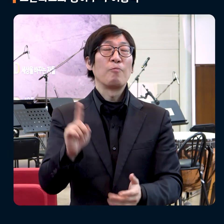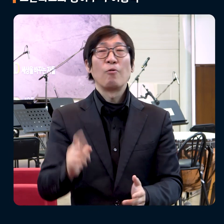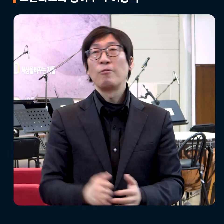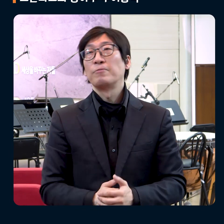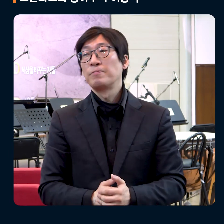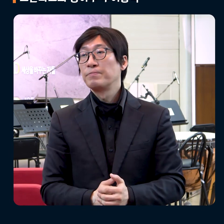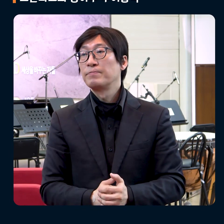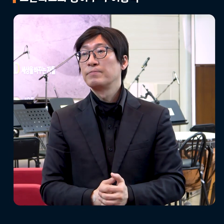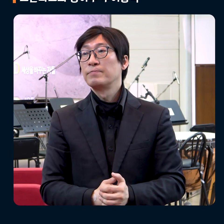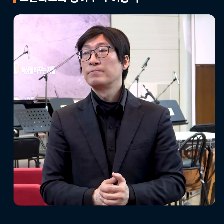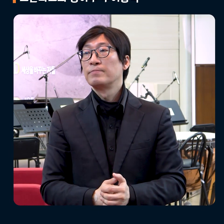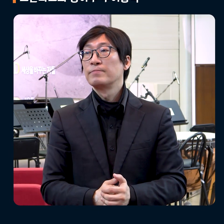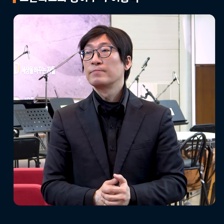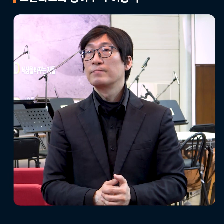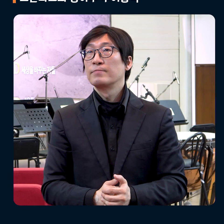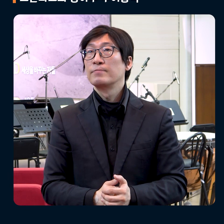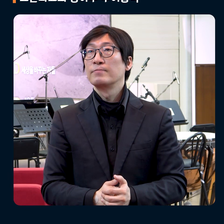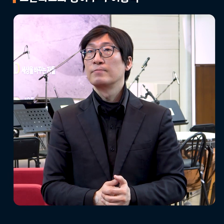중요한 게 뭔지 아세요?